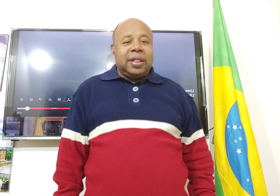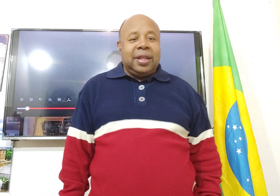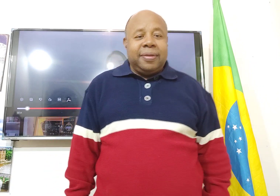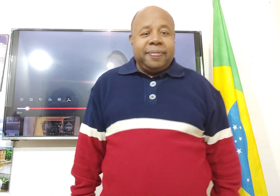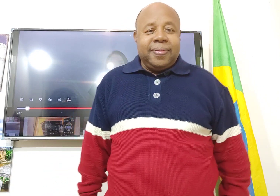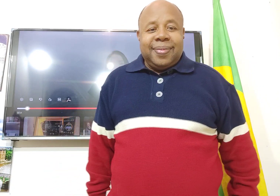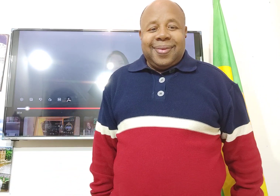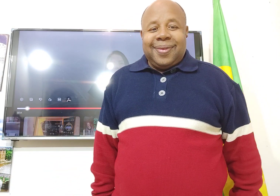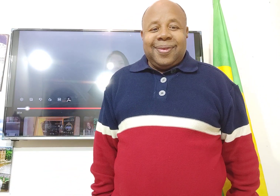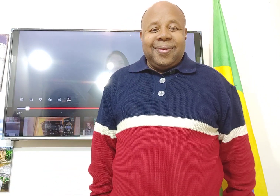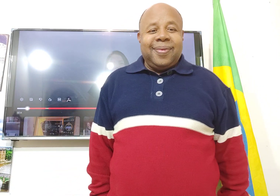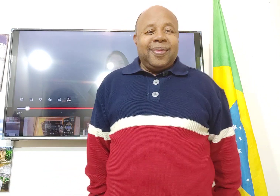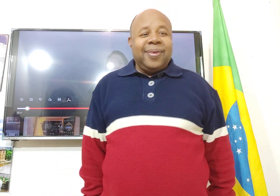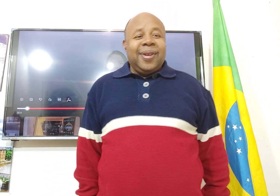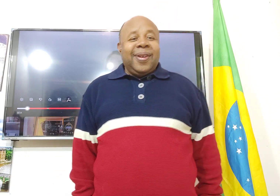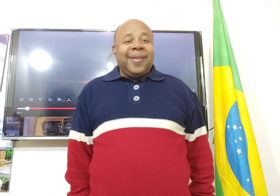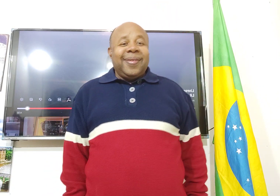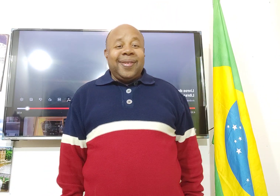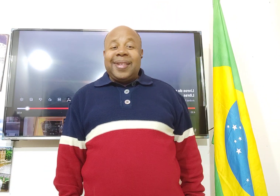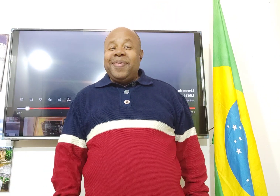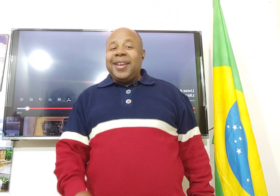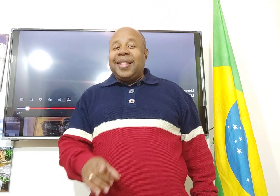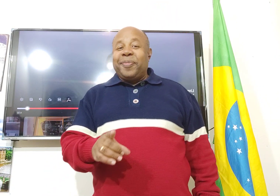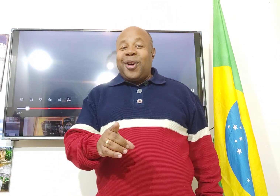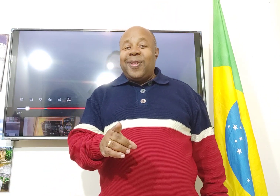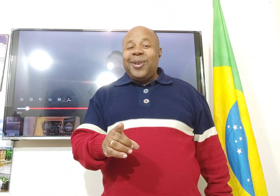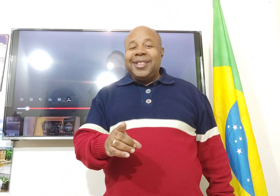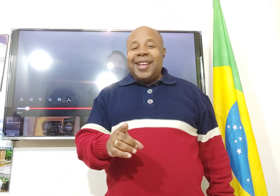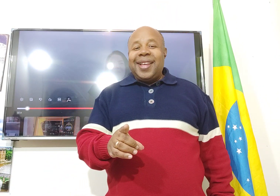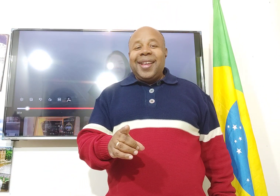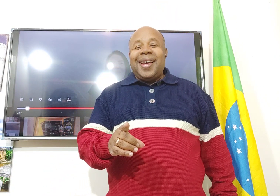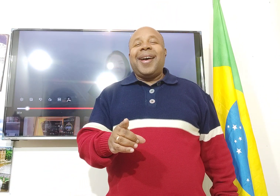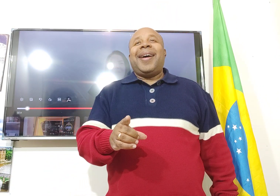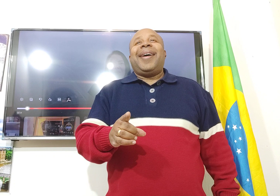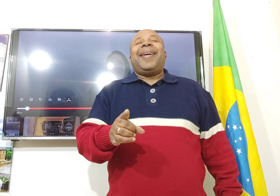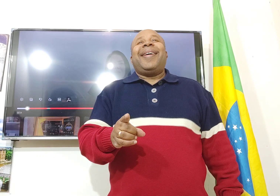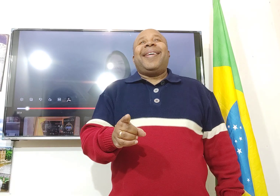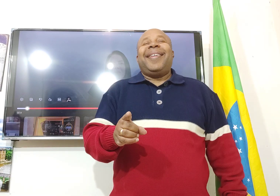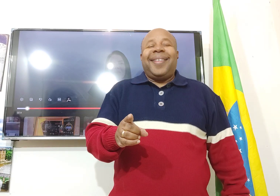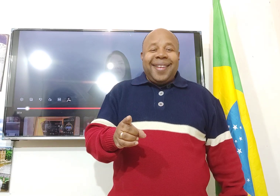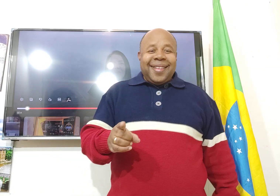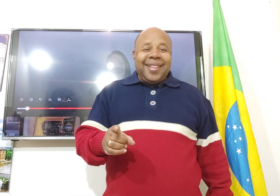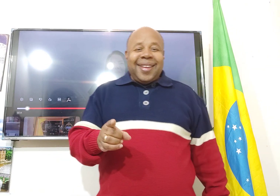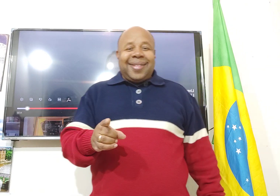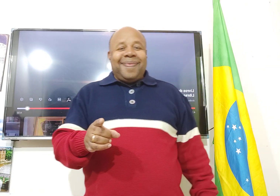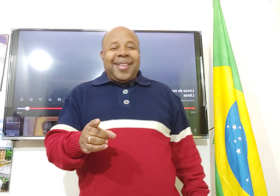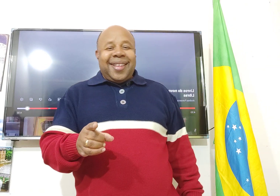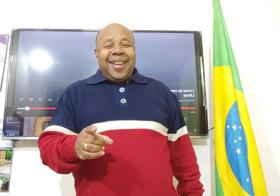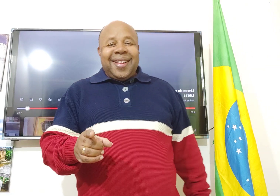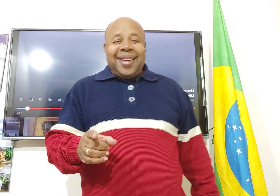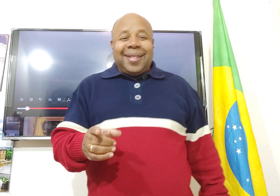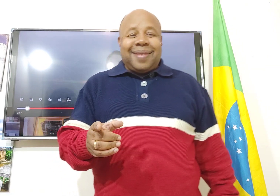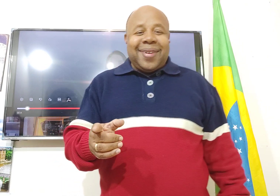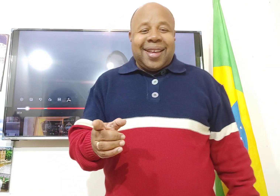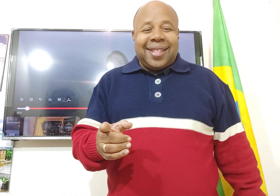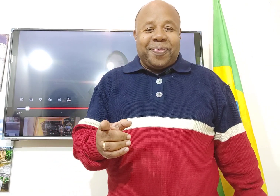assim? Você não sabia que ia ter prova hoje, né? Ninguém sabia que ia ter